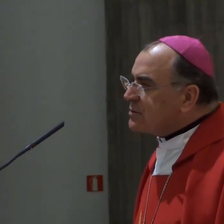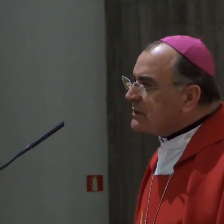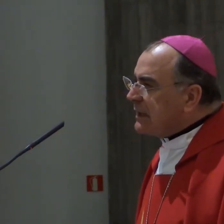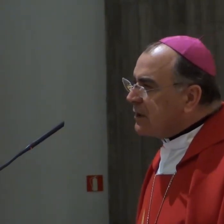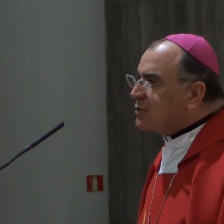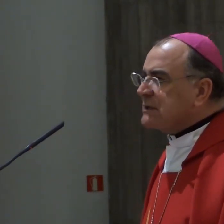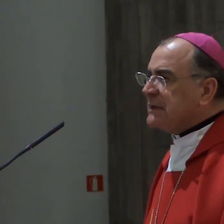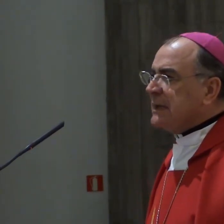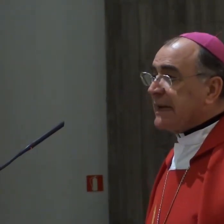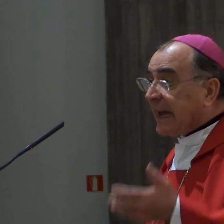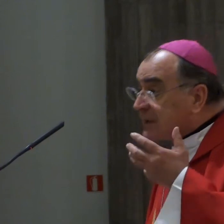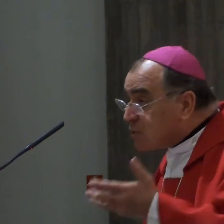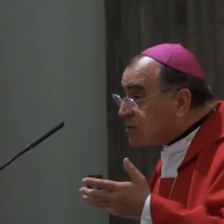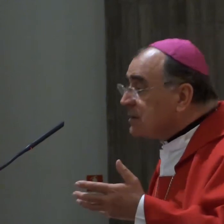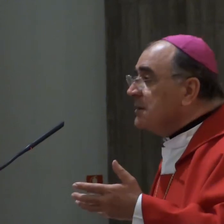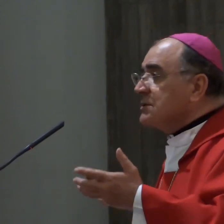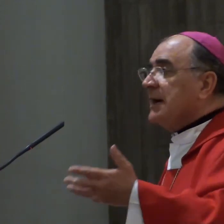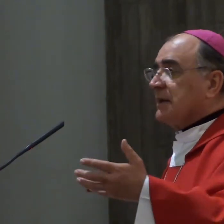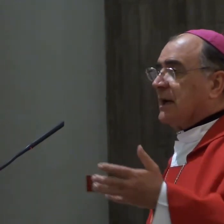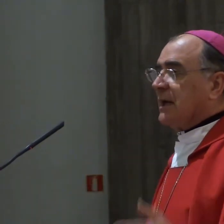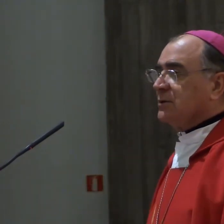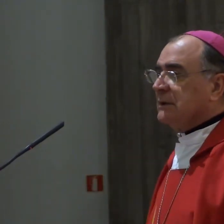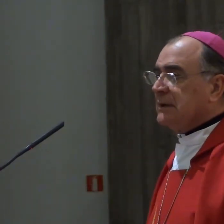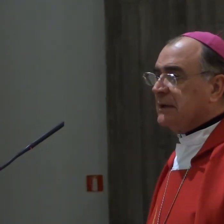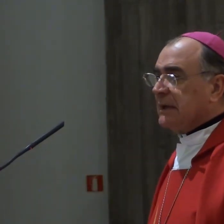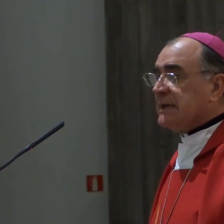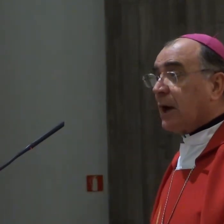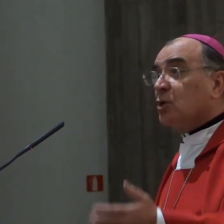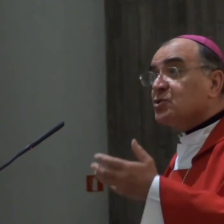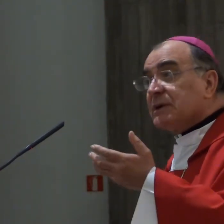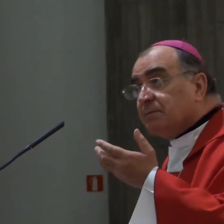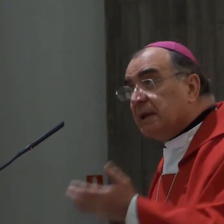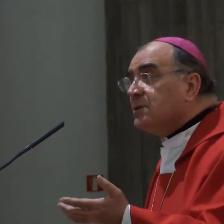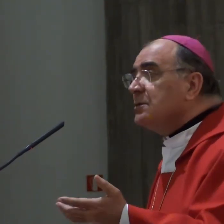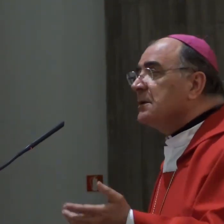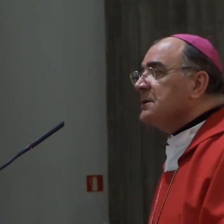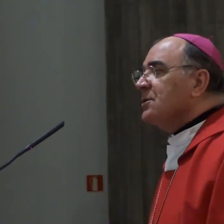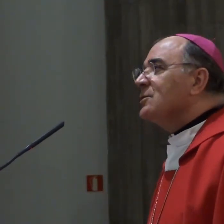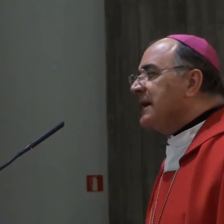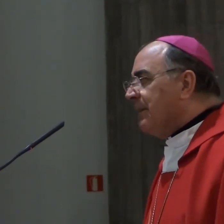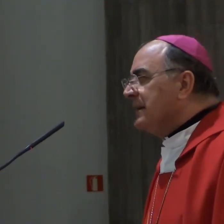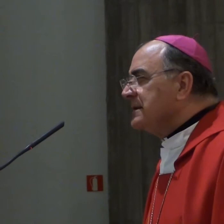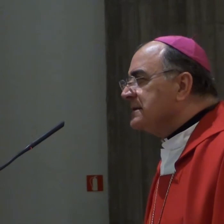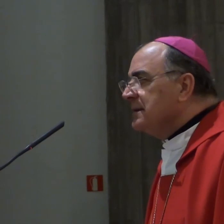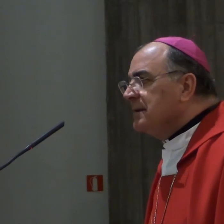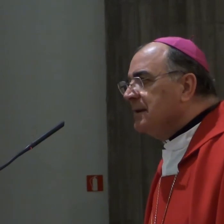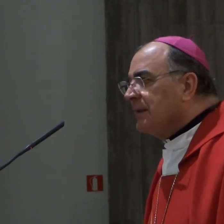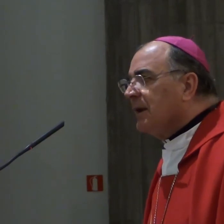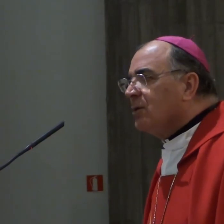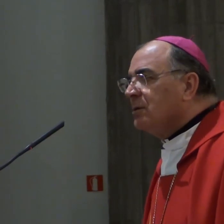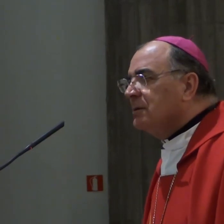los imperios de Dios que Jesús nos ha acercado y que con su Espíritu somos capaces